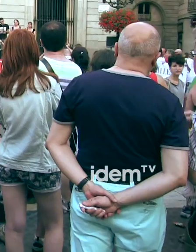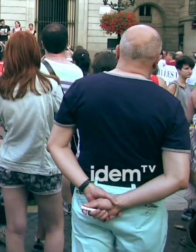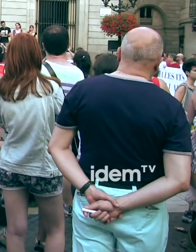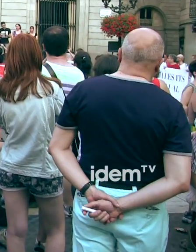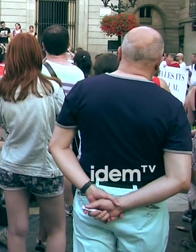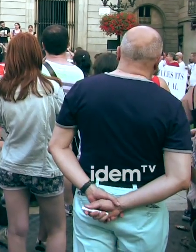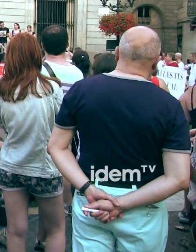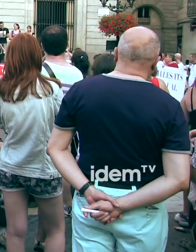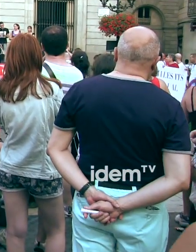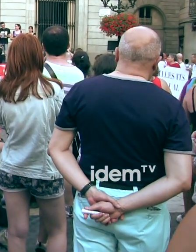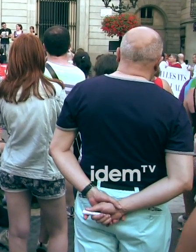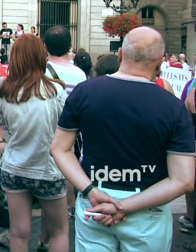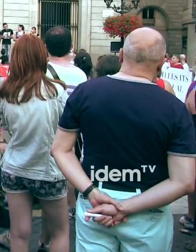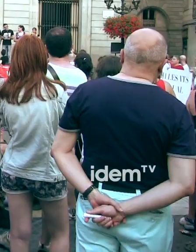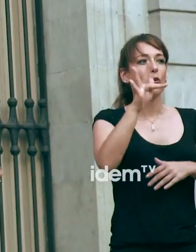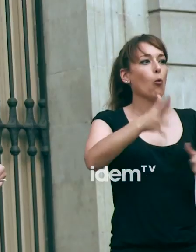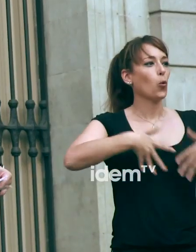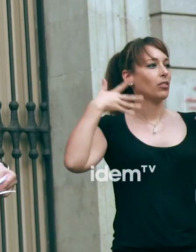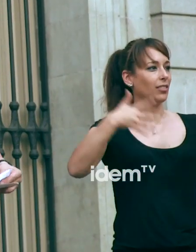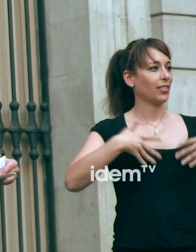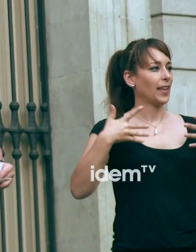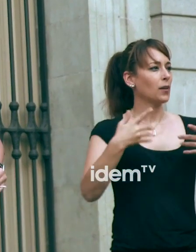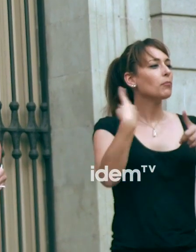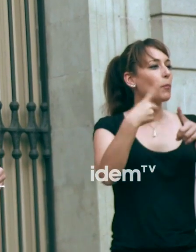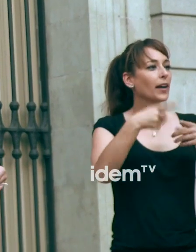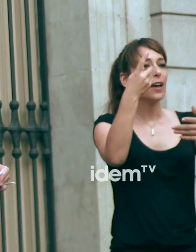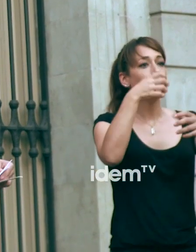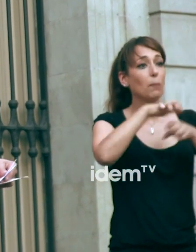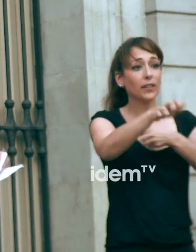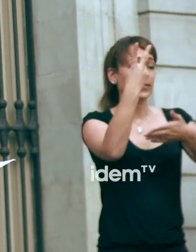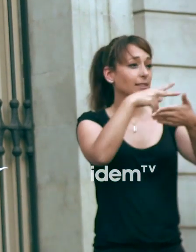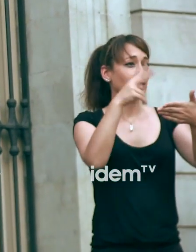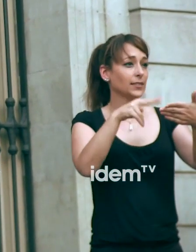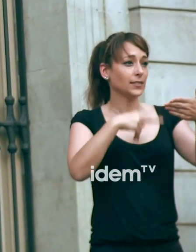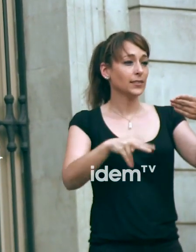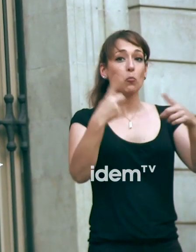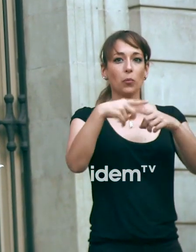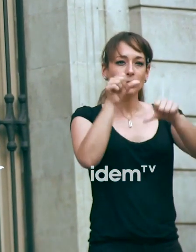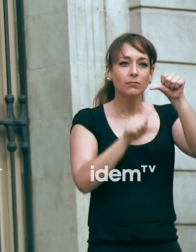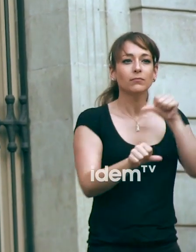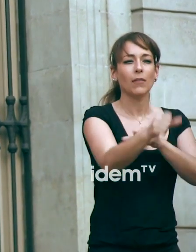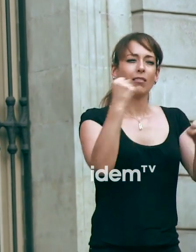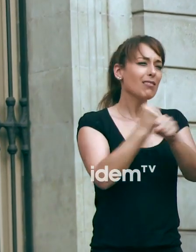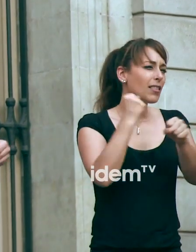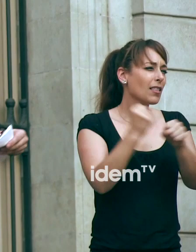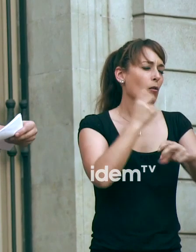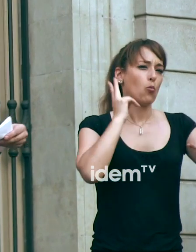Em sento molt feliç i content de poder llegir un manifest perquè encara queda molta feina per fer.